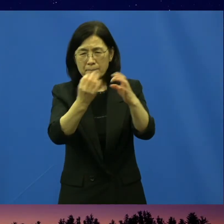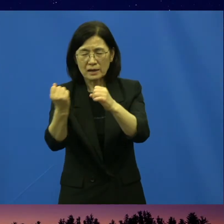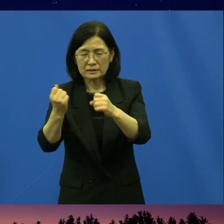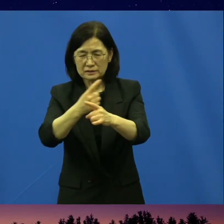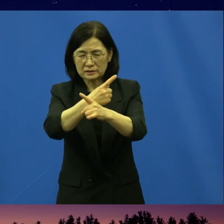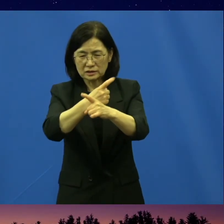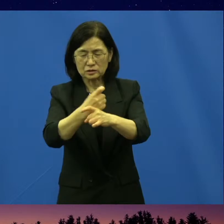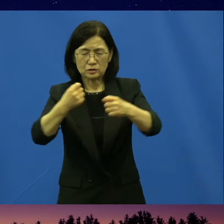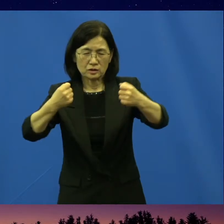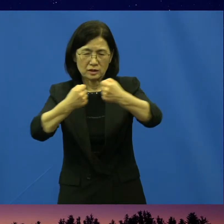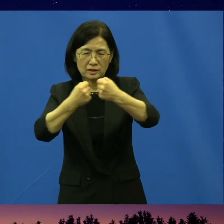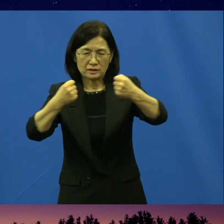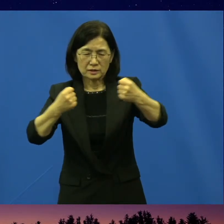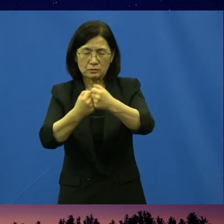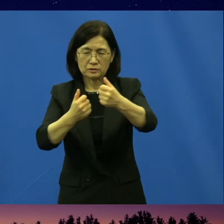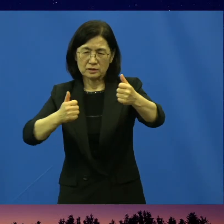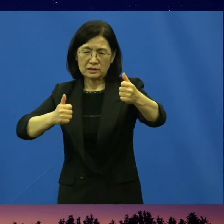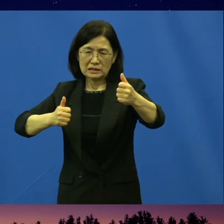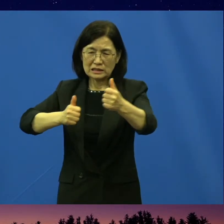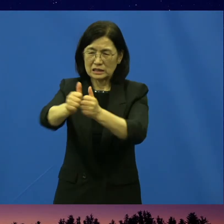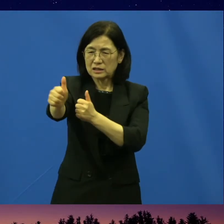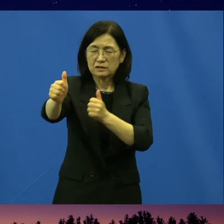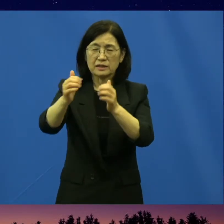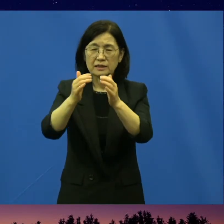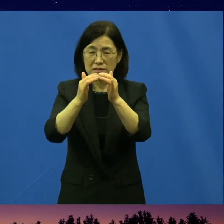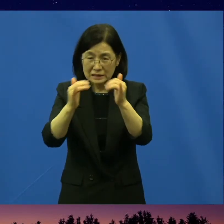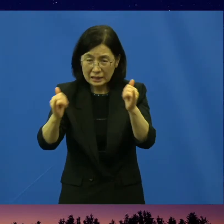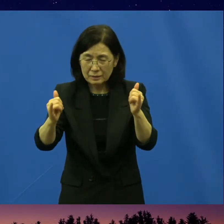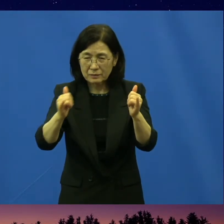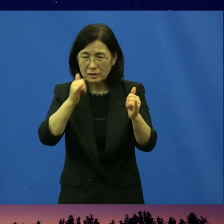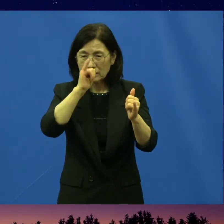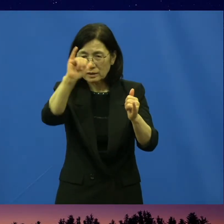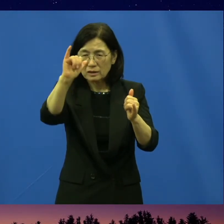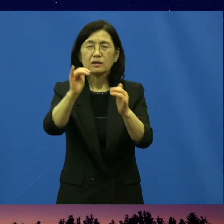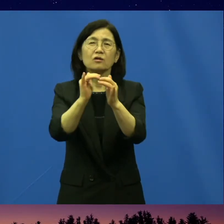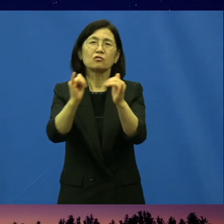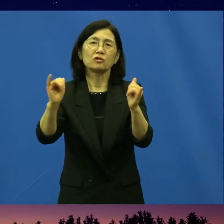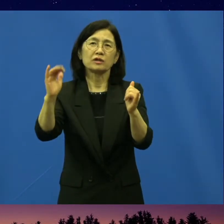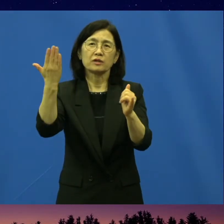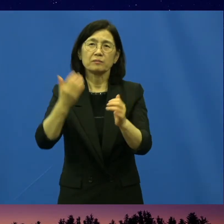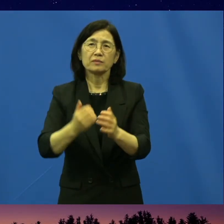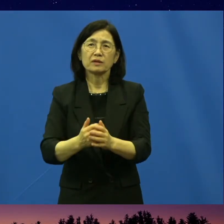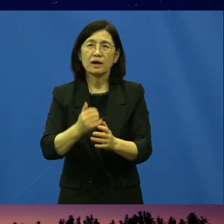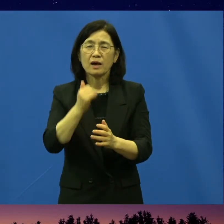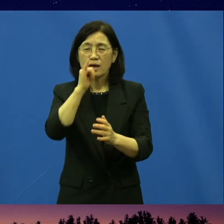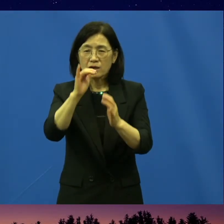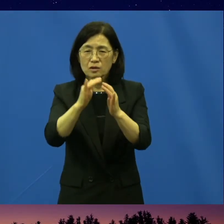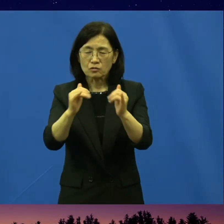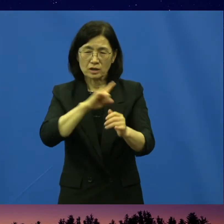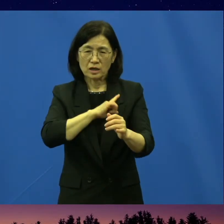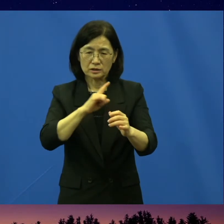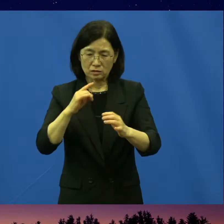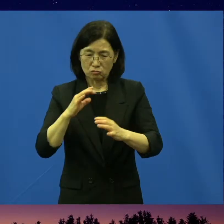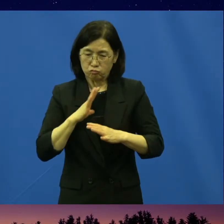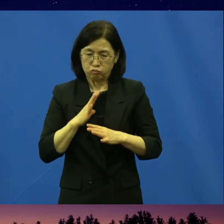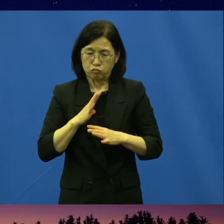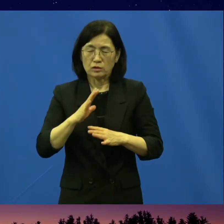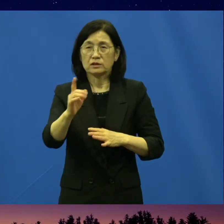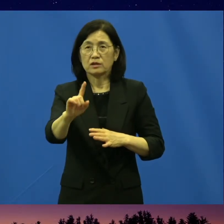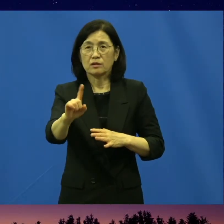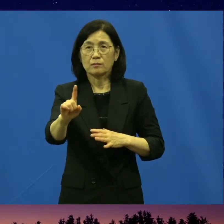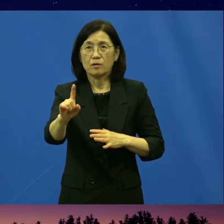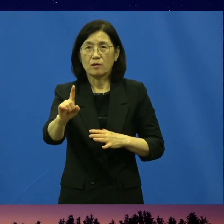사람들이 영웅이잖아요. 근데 그 영웅들이 가장 무수했던 적은 주변에